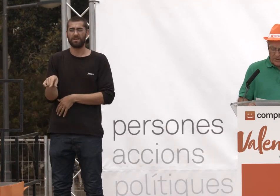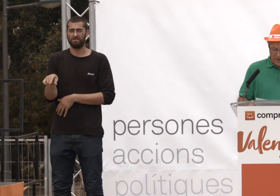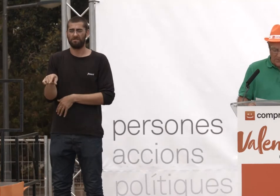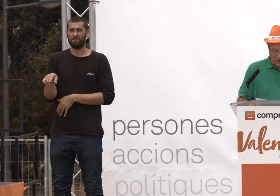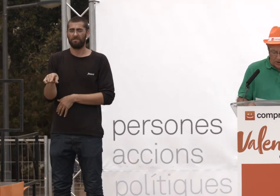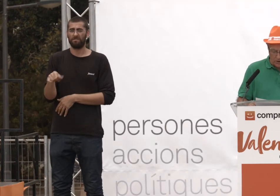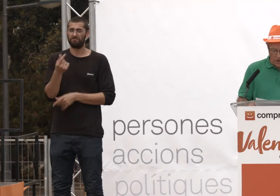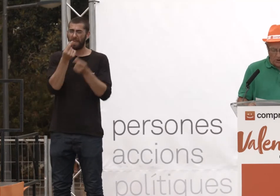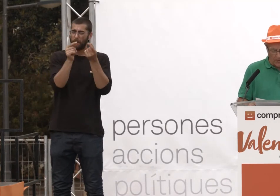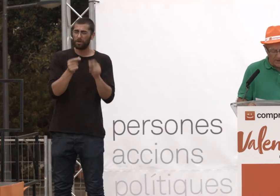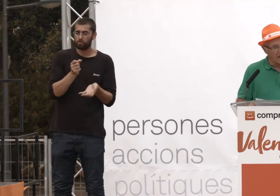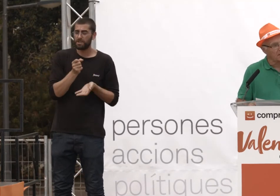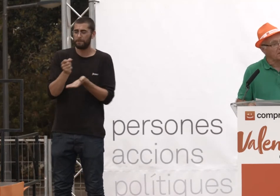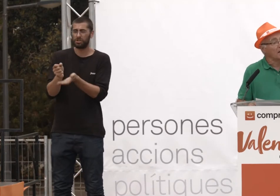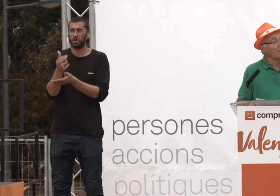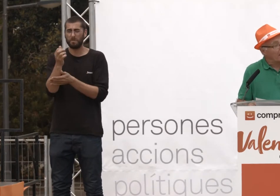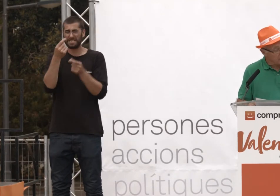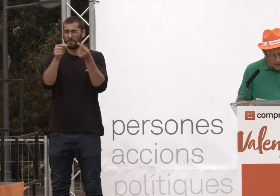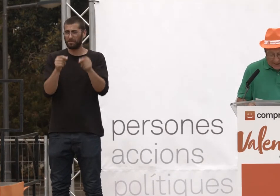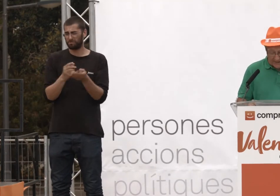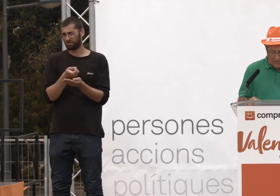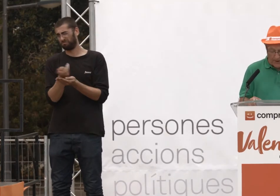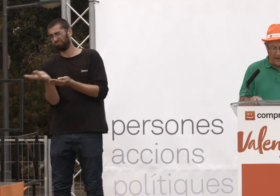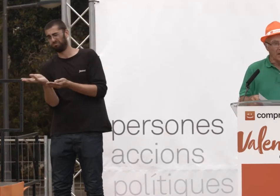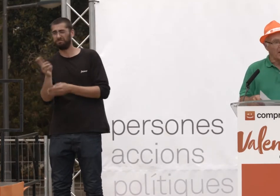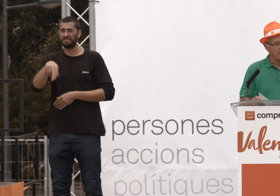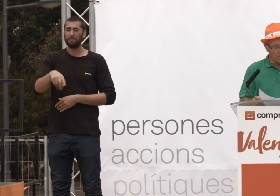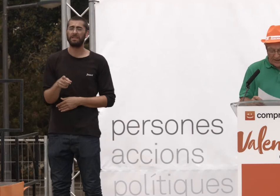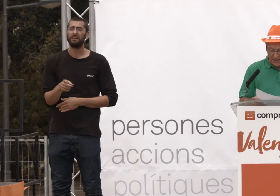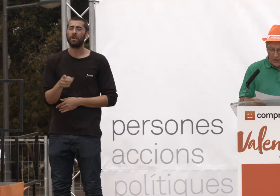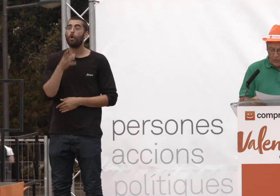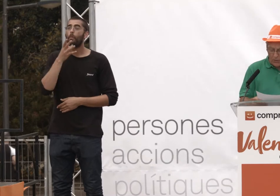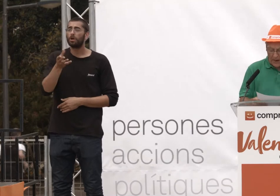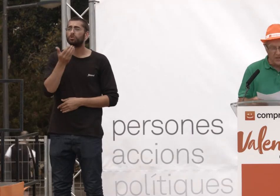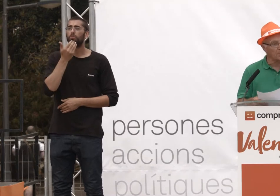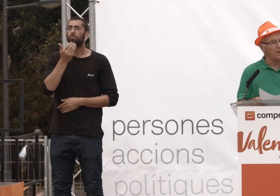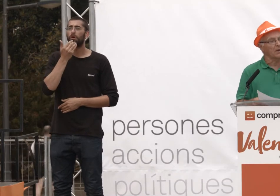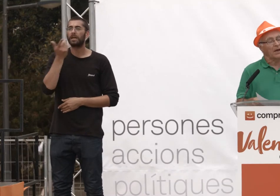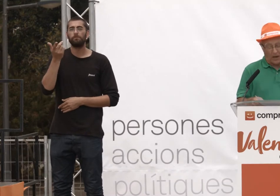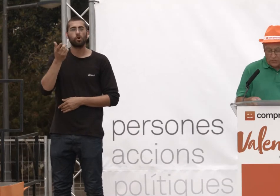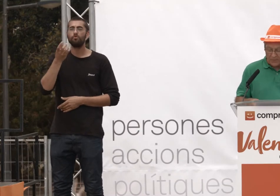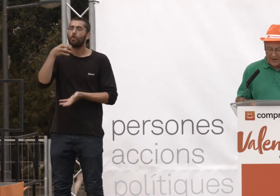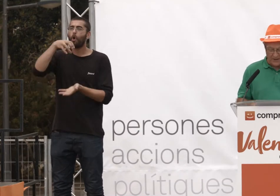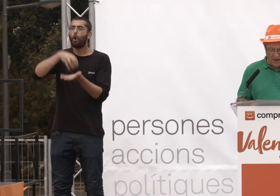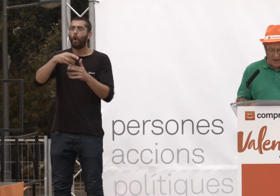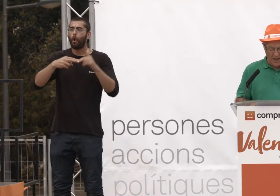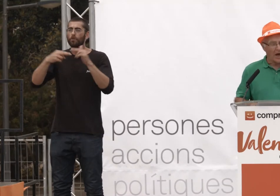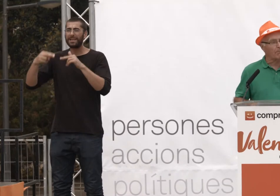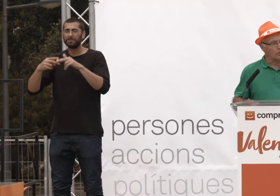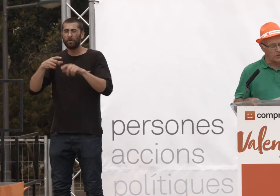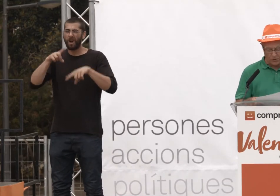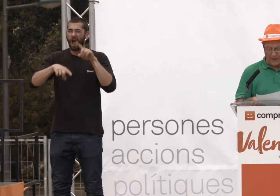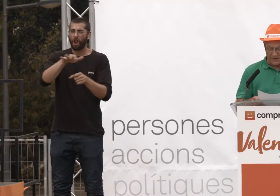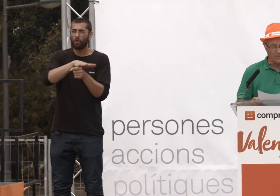pressupost d'inversions com en els altres. Per això, per exemple, estem plantejant un urbanisme, en alguns barris ja,